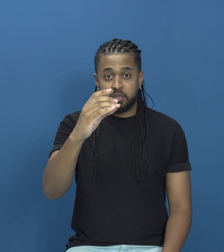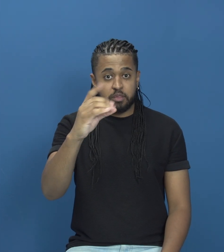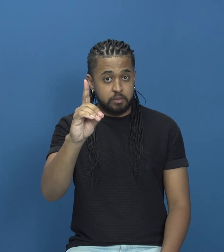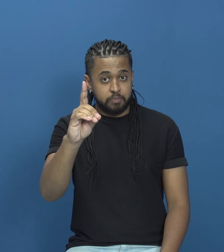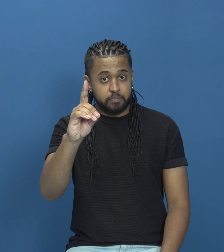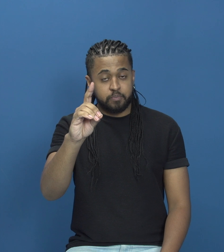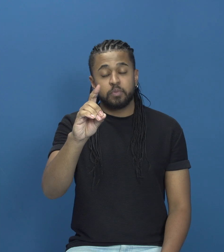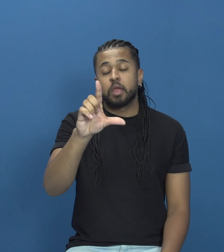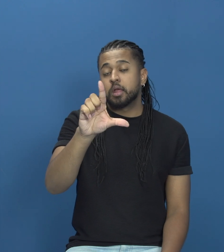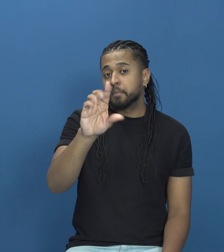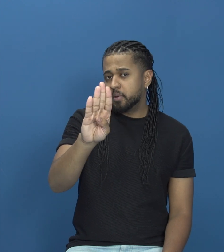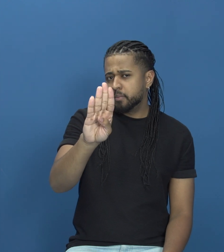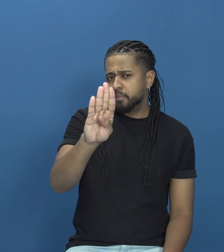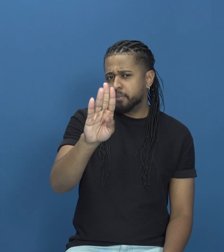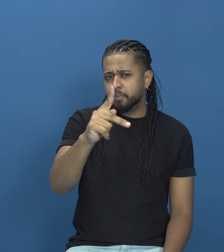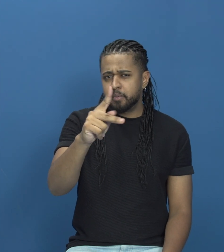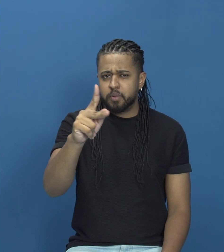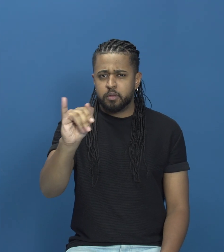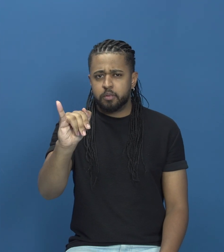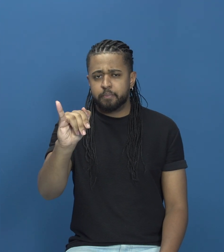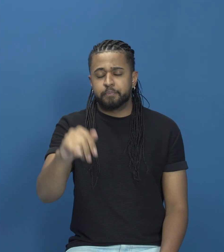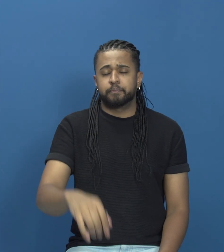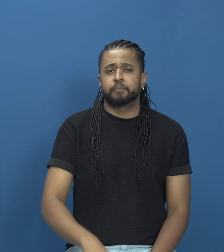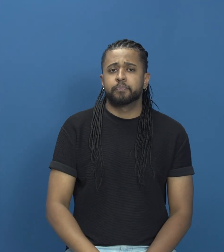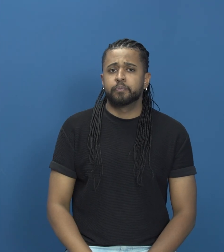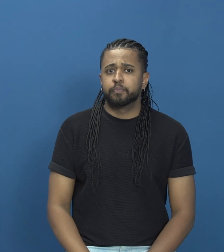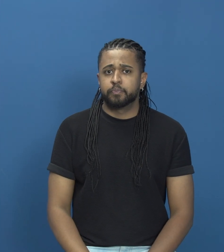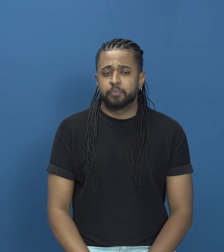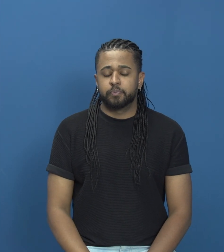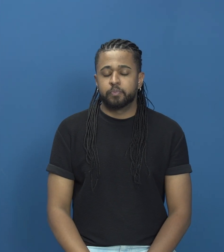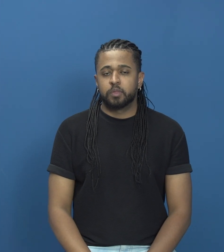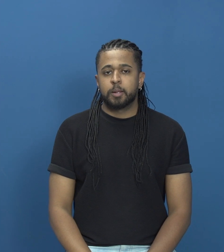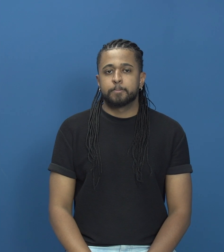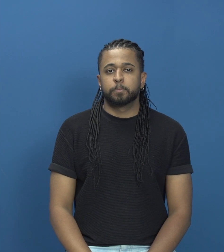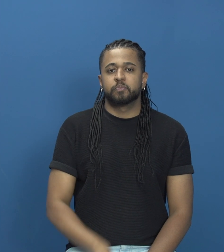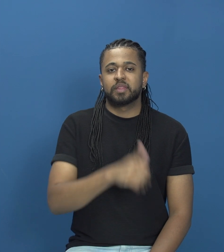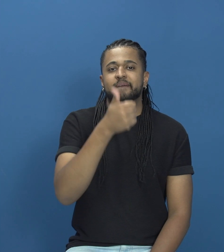LBPCD e LBPPI. Fecha parênteses.